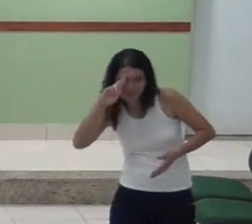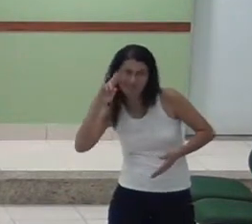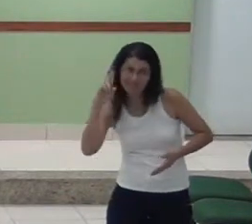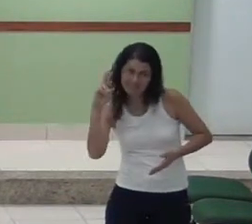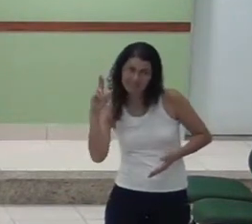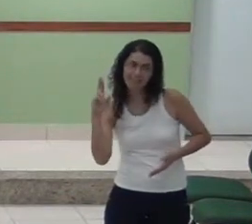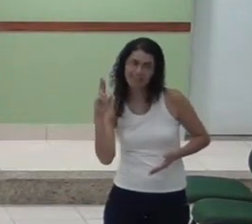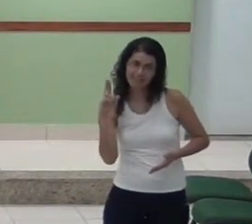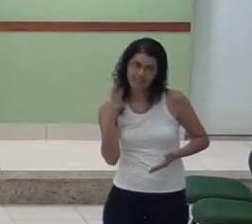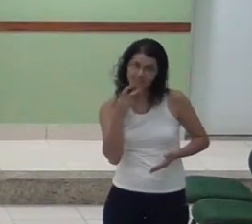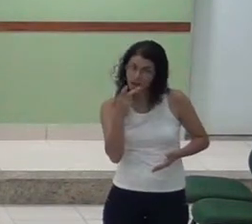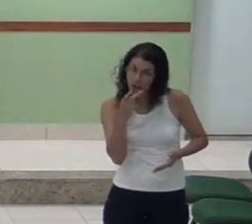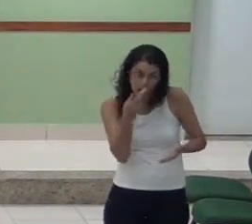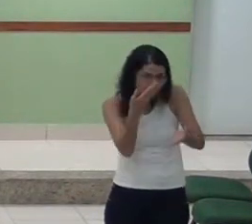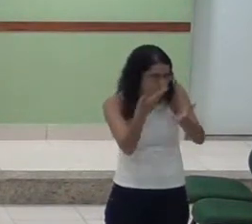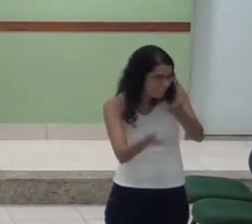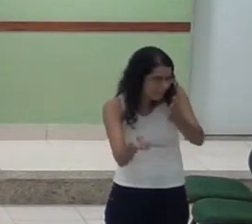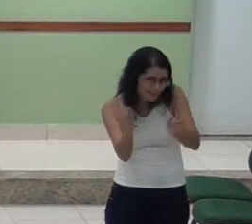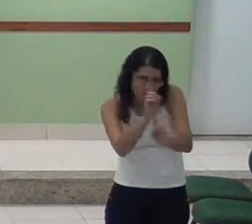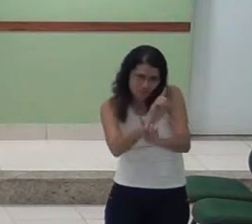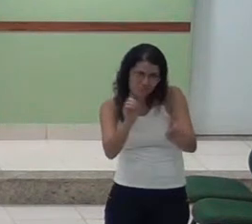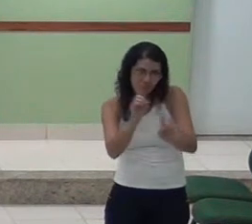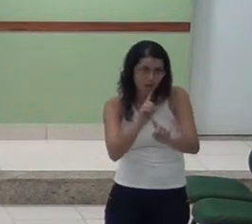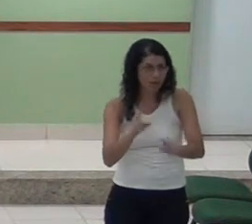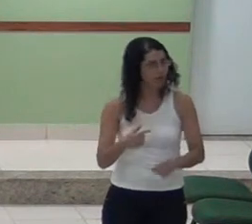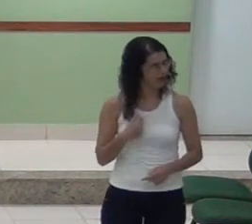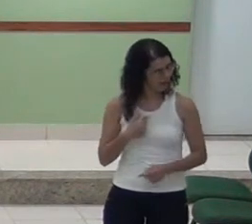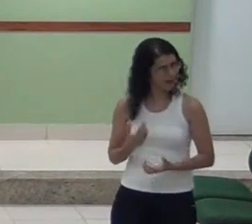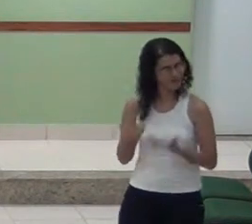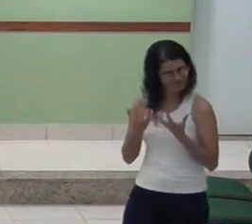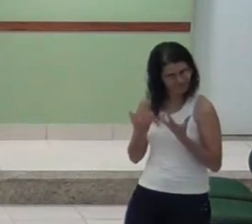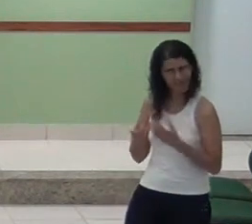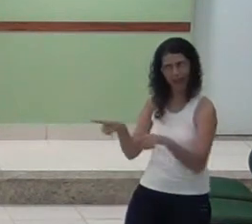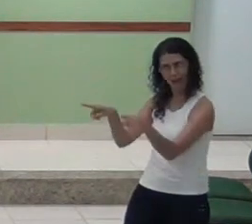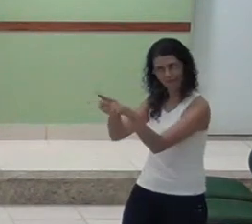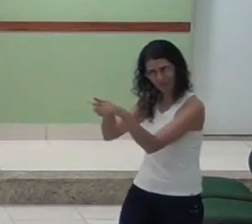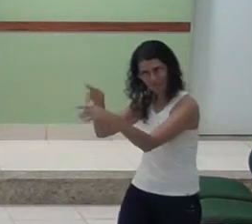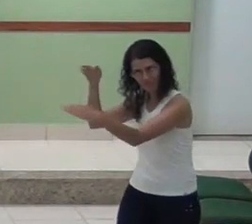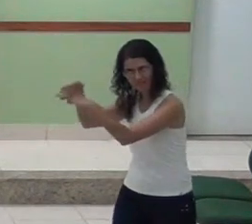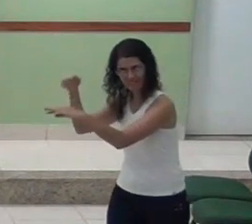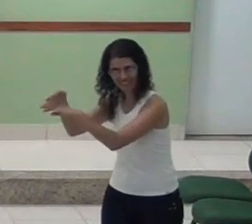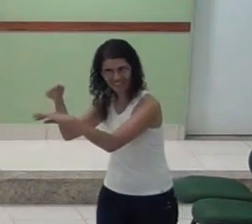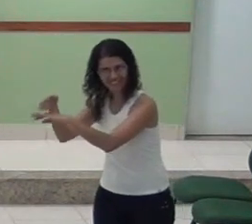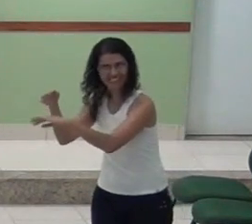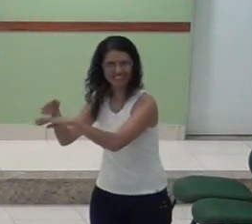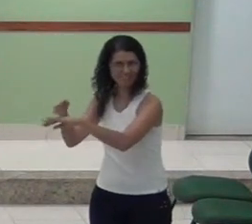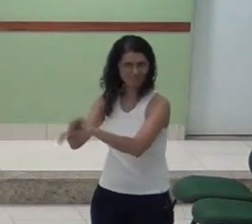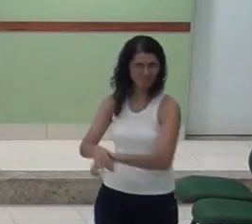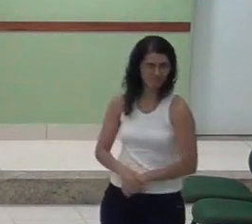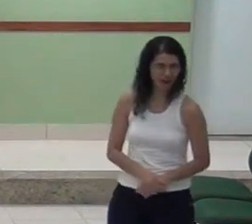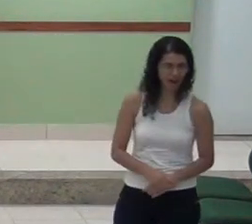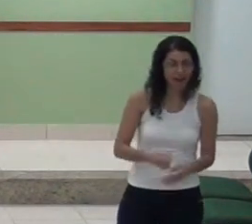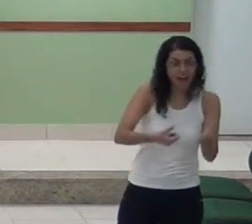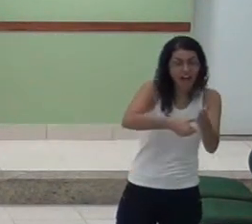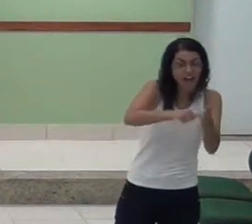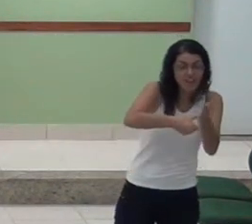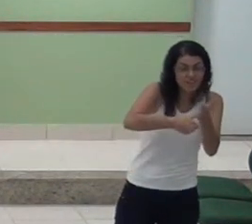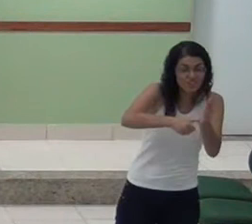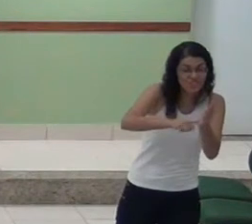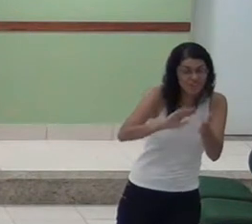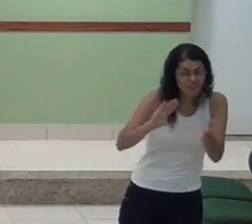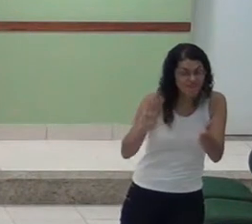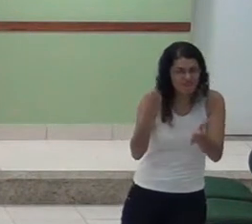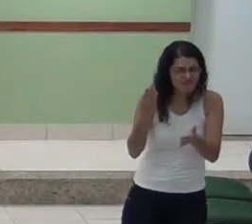perder isso de jeito nenhum. Até eu estava querendo ir, eu estou pensando em dar uma falsificada no RG. Cabelo branco